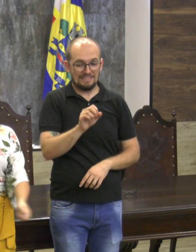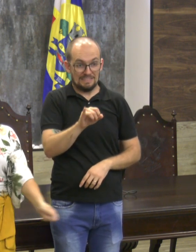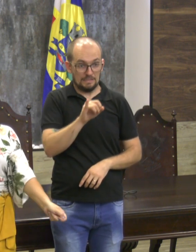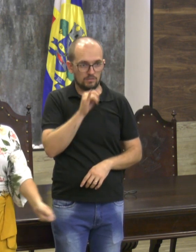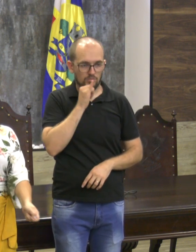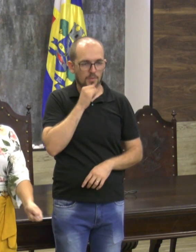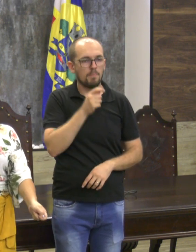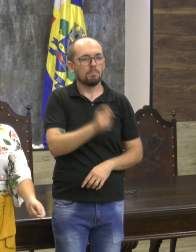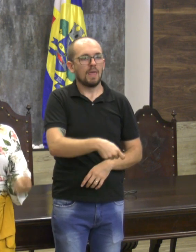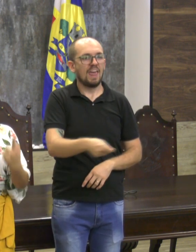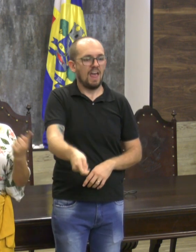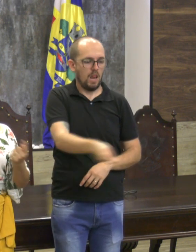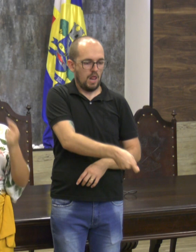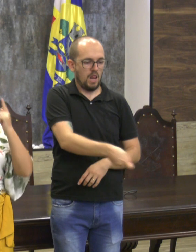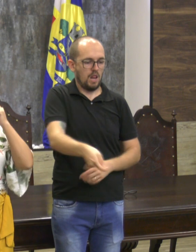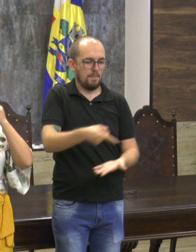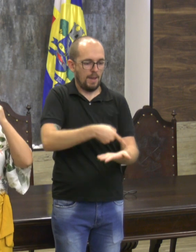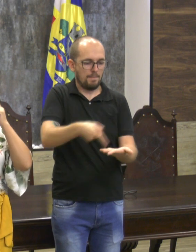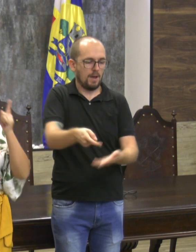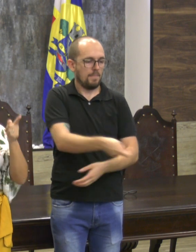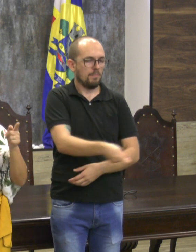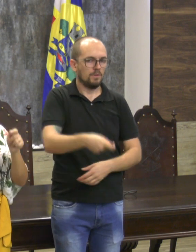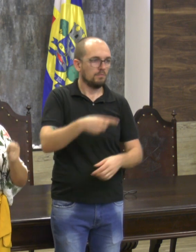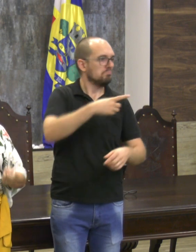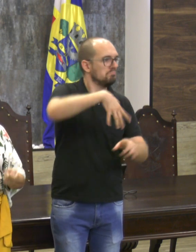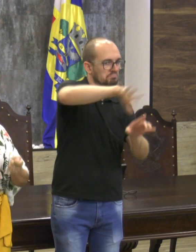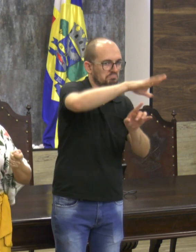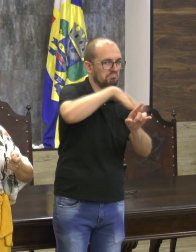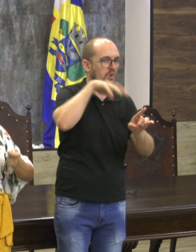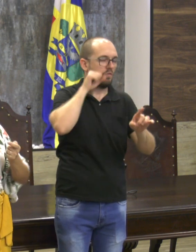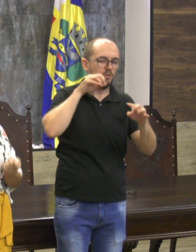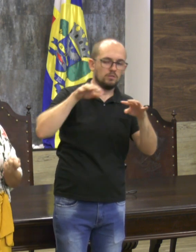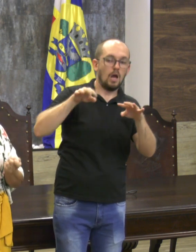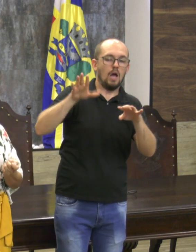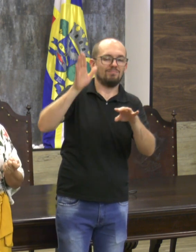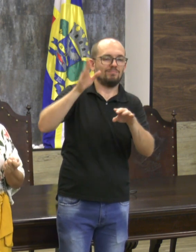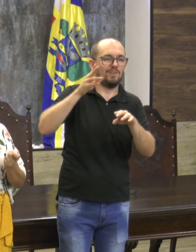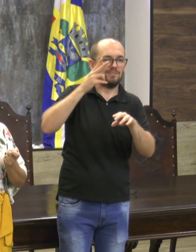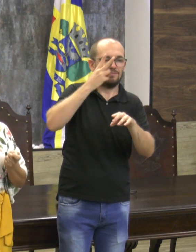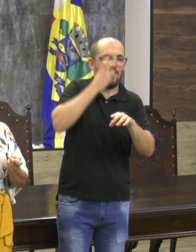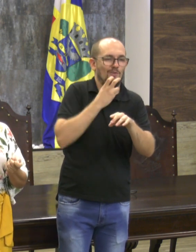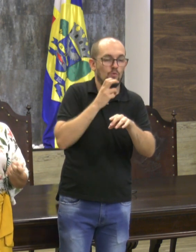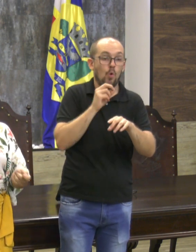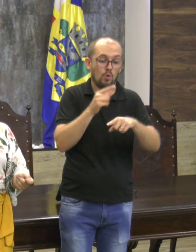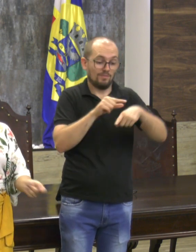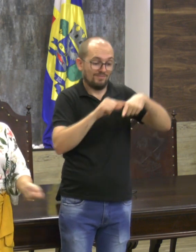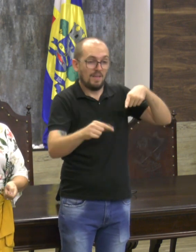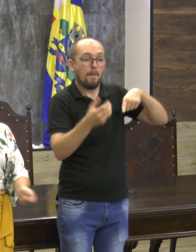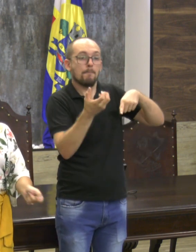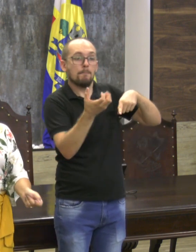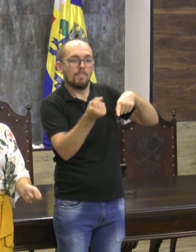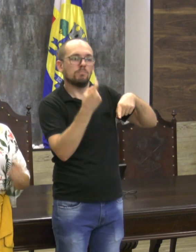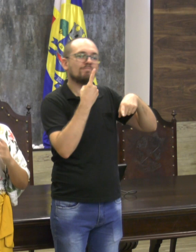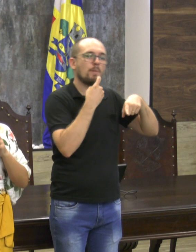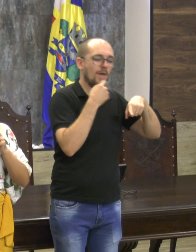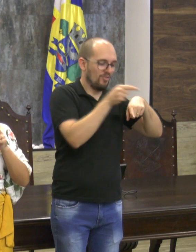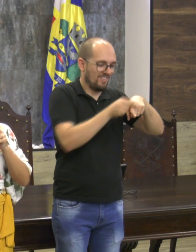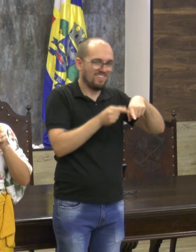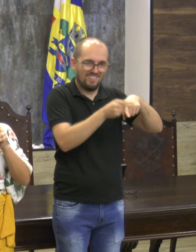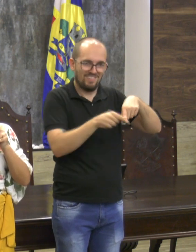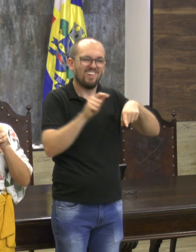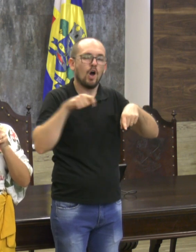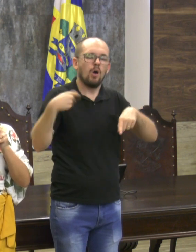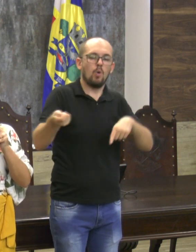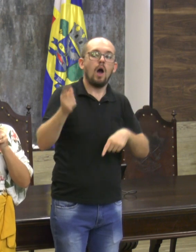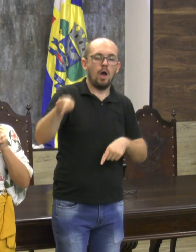com a bengala, e no caso da surdo-cegueira, né, a bengala branca e vermelha, né, que é o surdo-cego, a gente